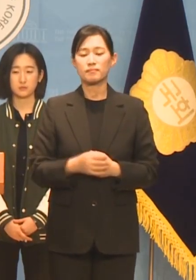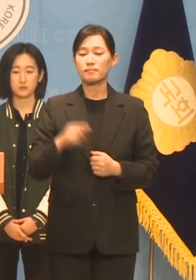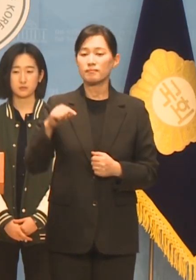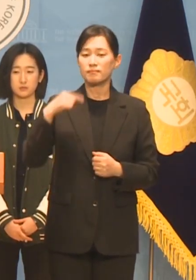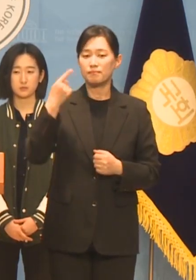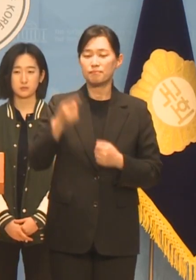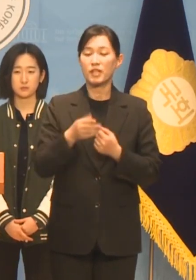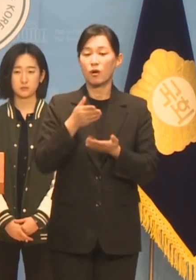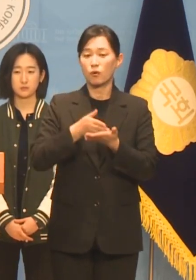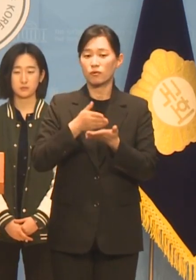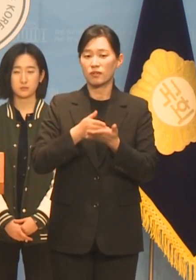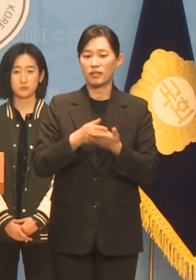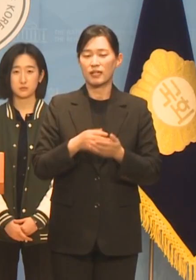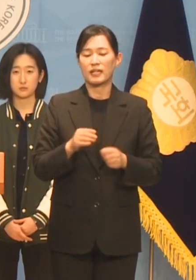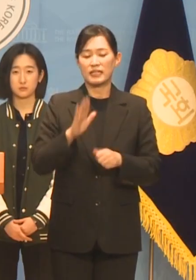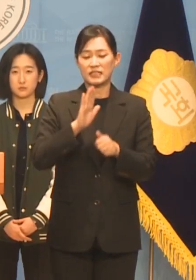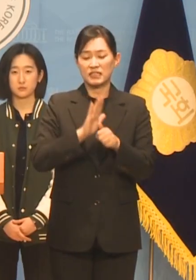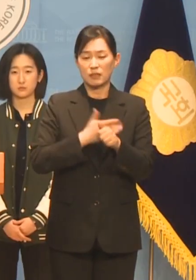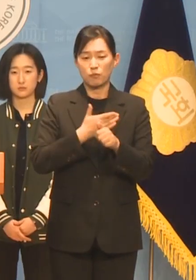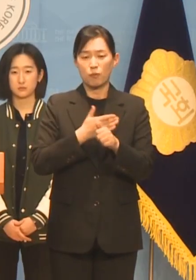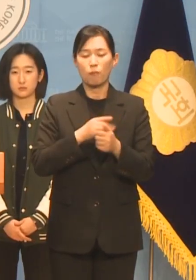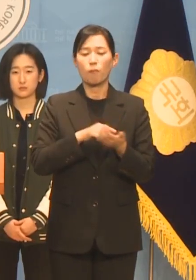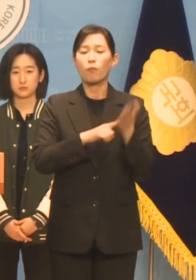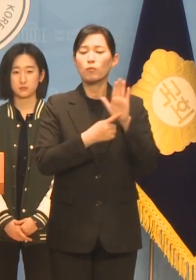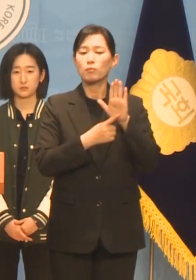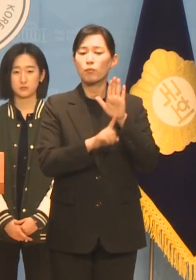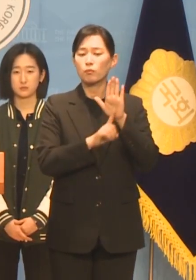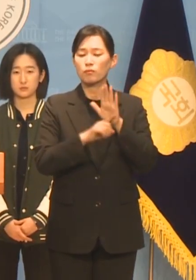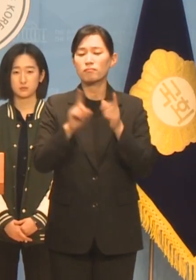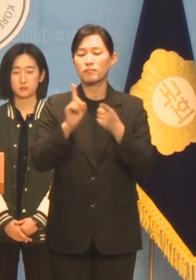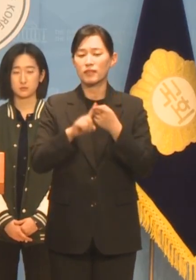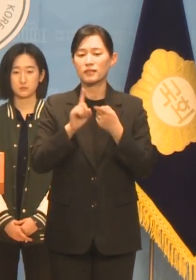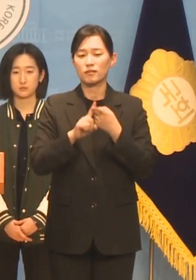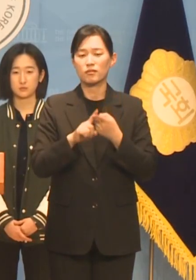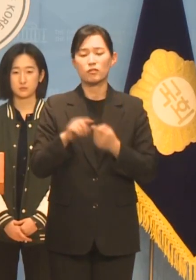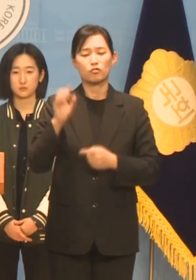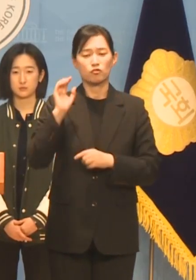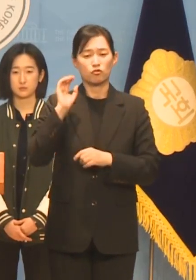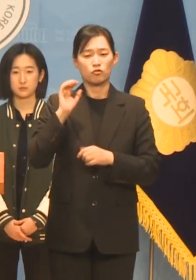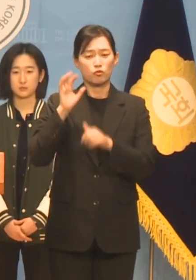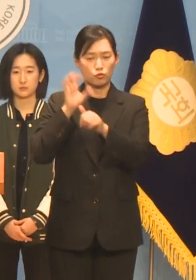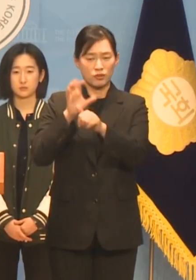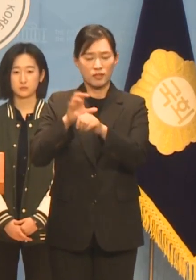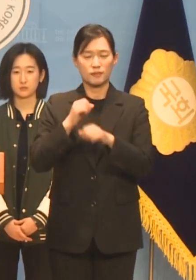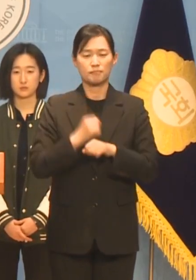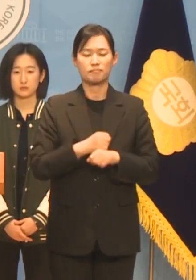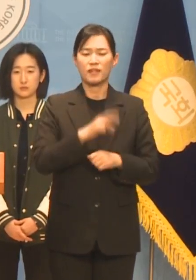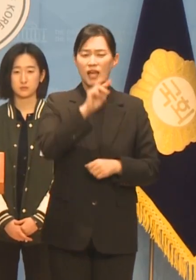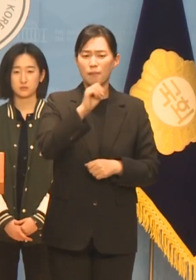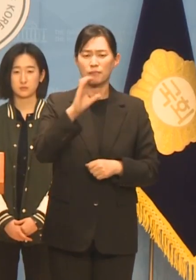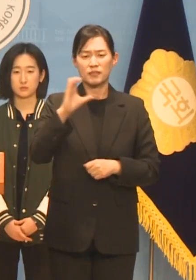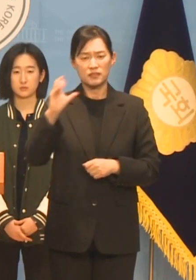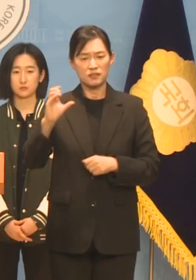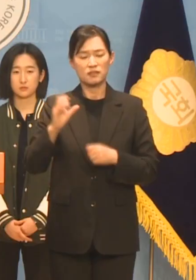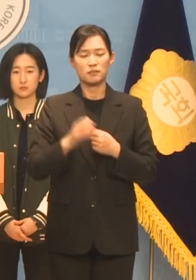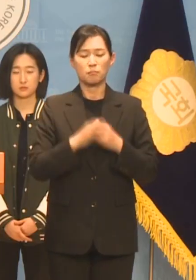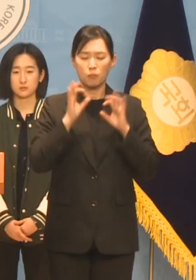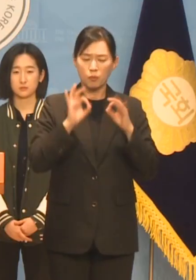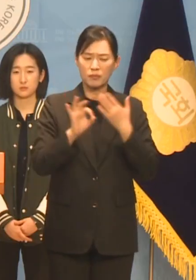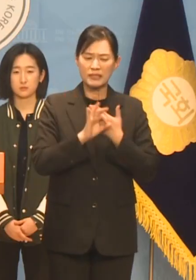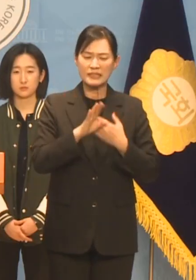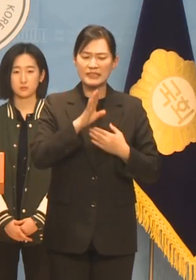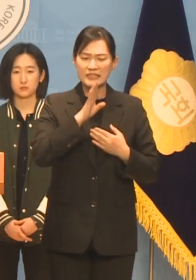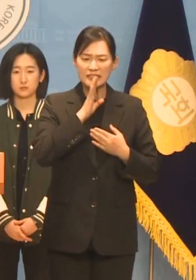다음으로 언론의 왜곡 보도를 규탄합니다. 시국선언 이후 MBC를 비롯한 일부 언론사는 사실을 정반대로